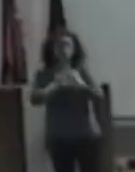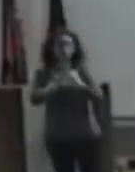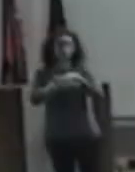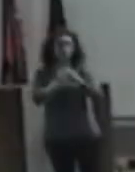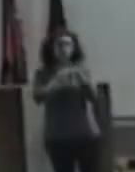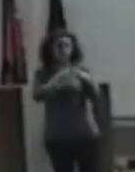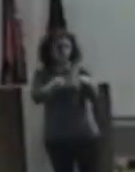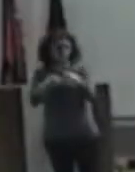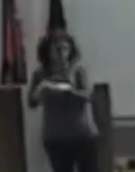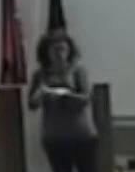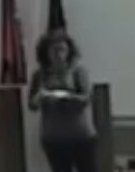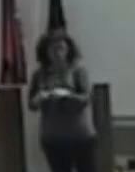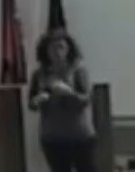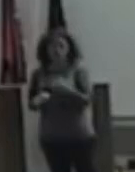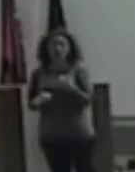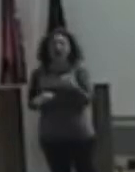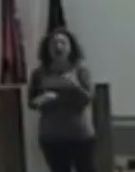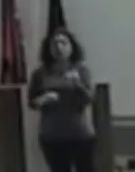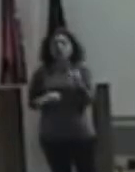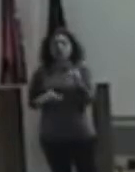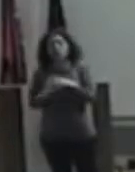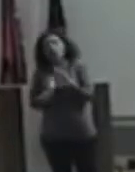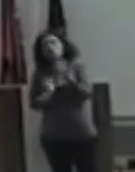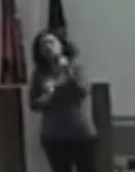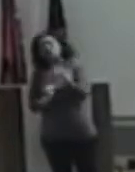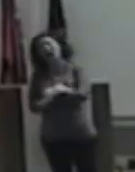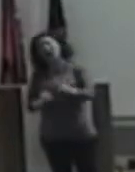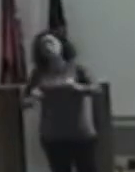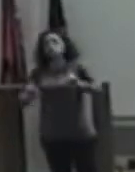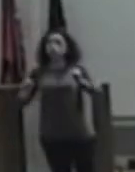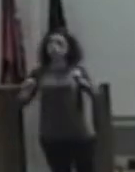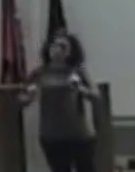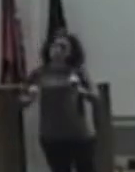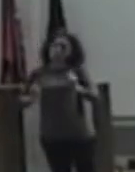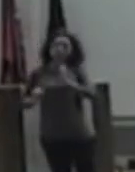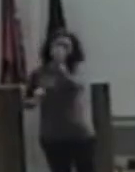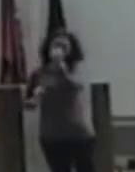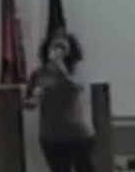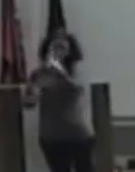algunas no malas, podemos decir, y otras peores.